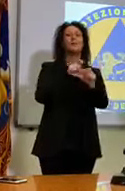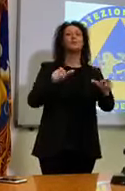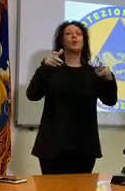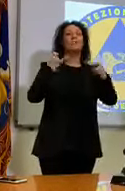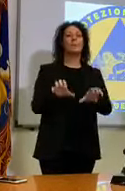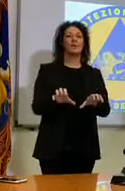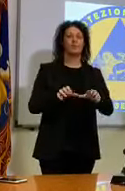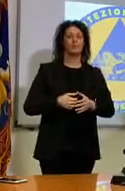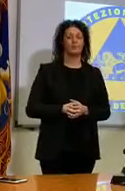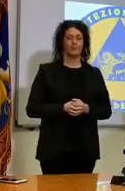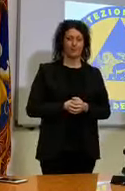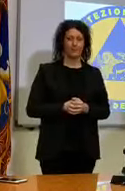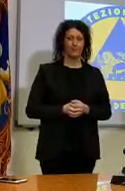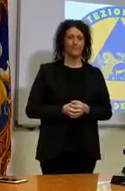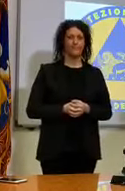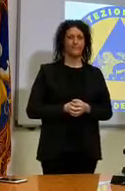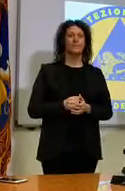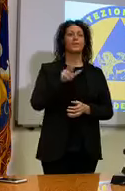ricoverati,